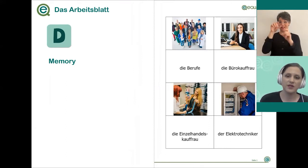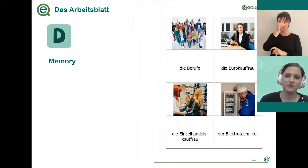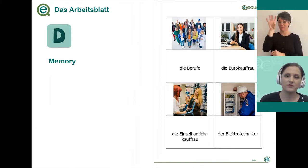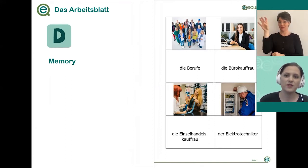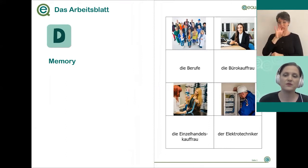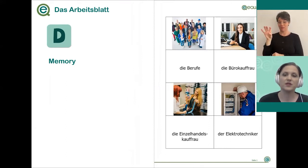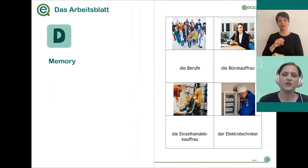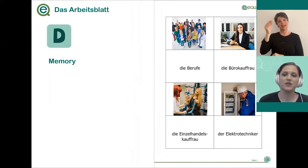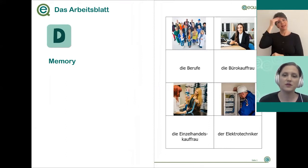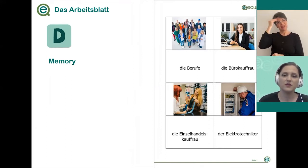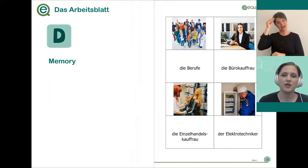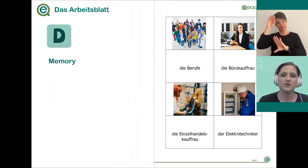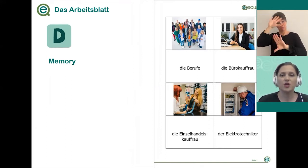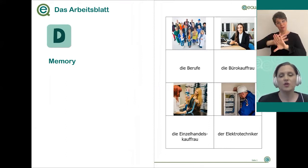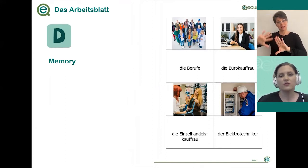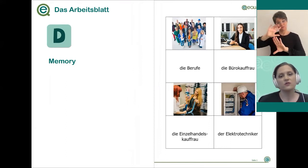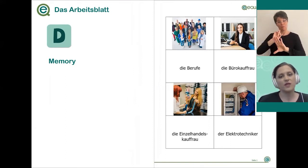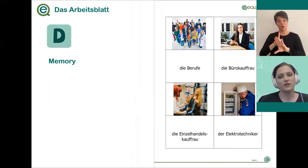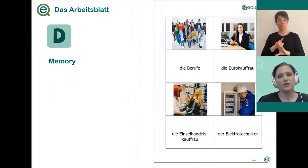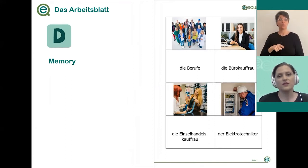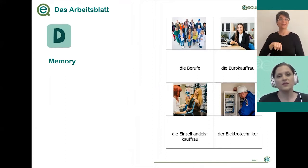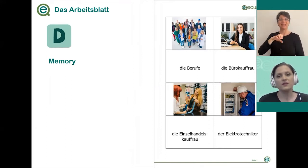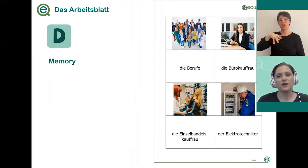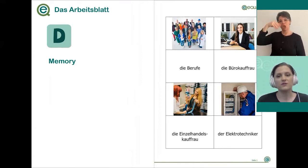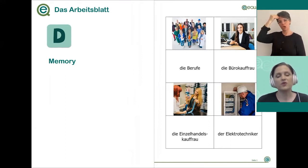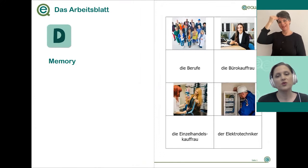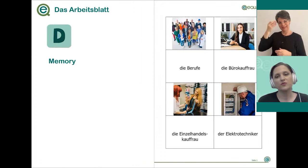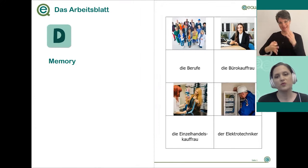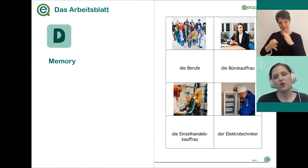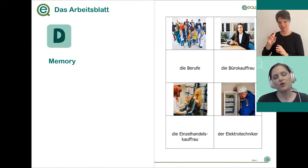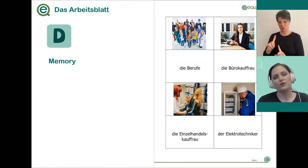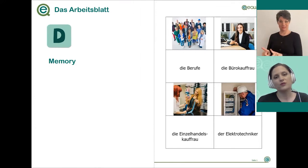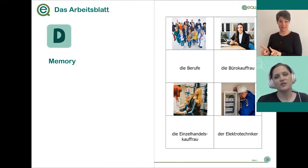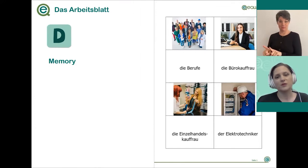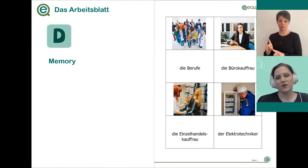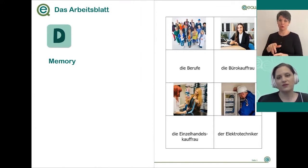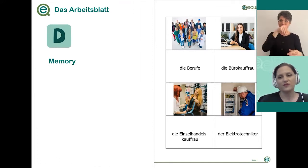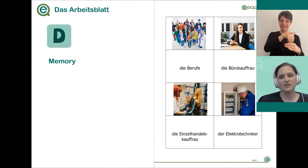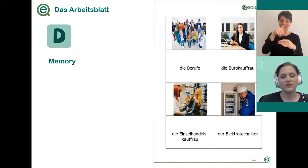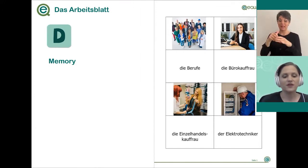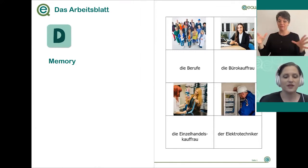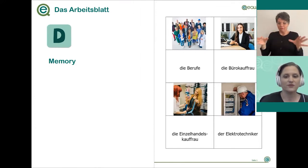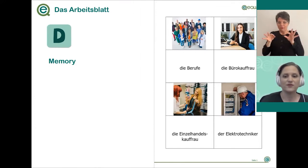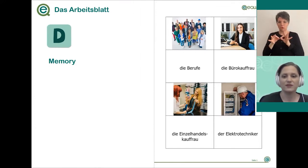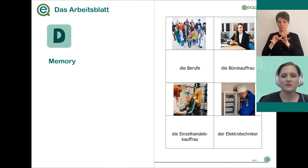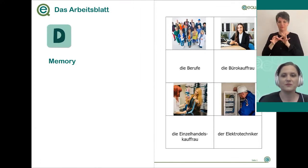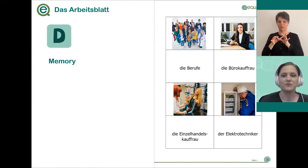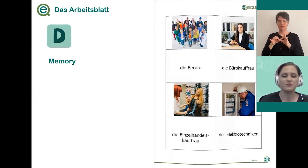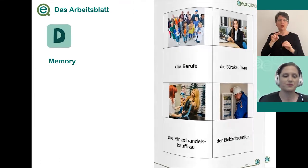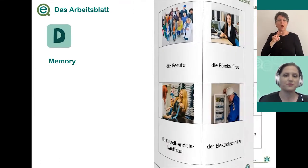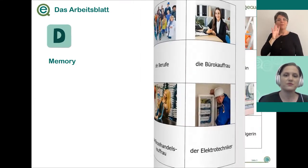unserer Lernplattform wieder und bei den E-Learning Games. So werden die Inhalte verknüpft und es gibt auch einen gewissen